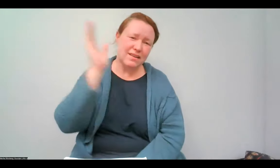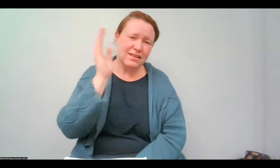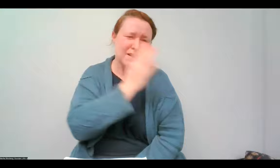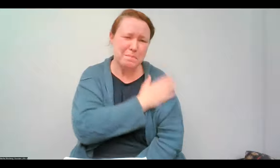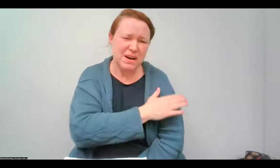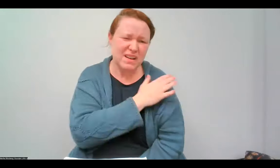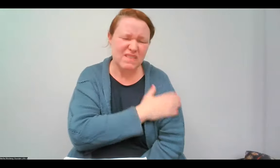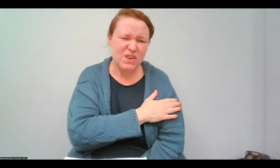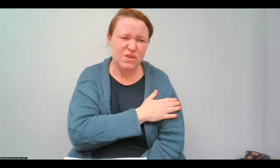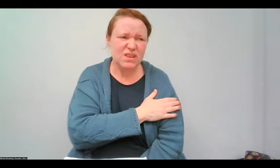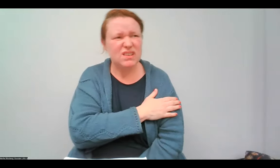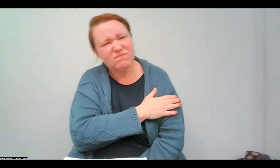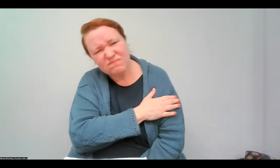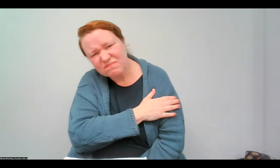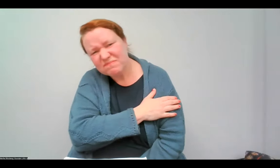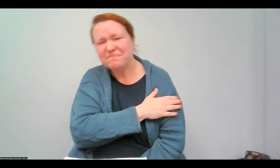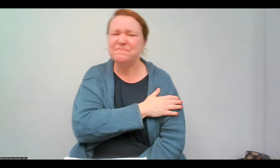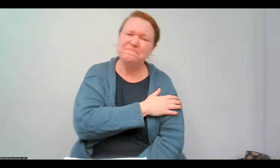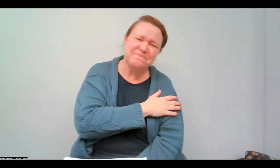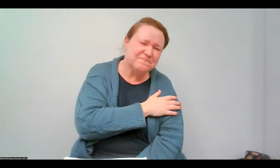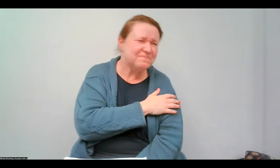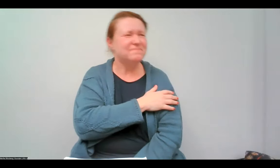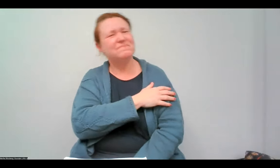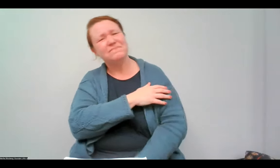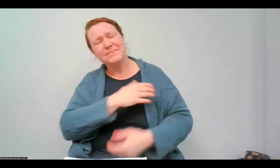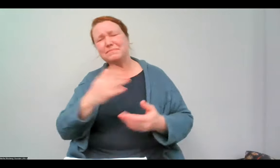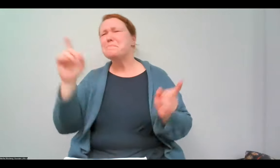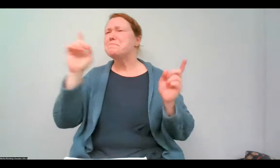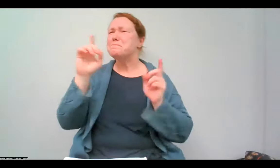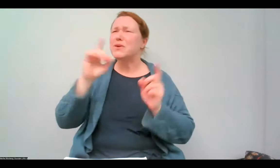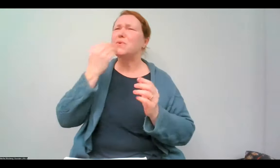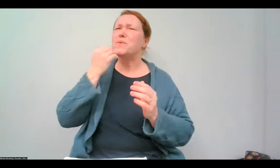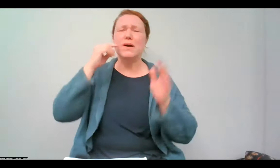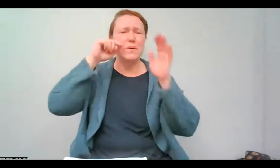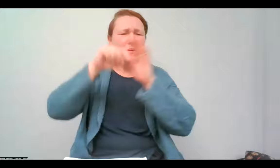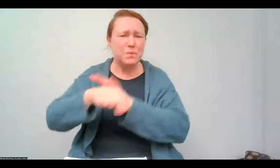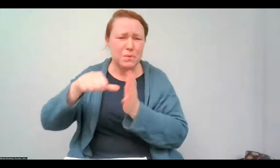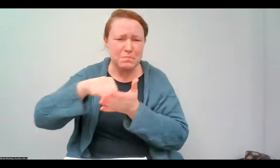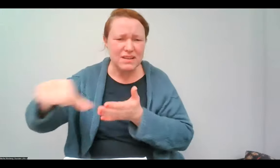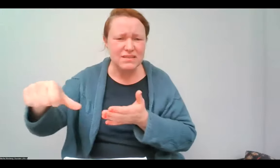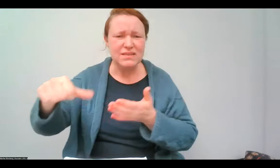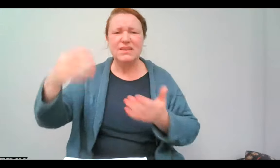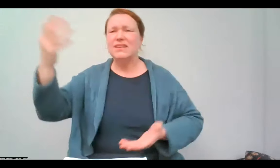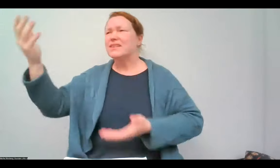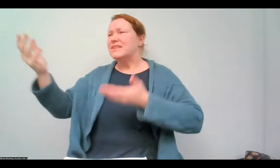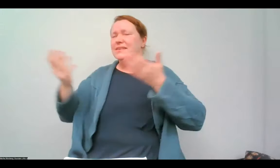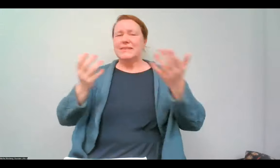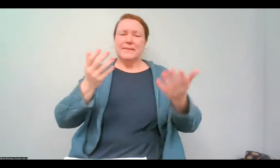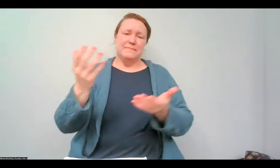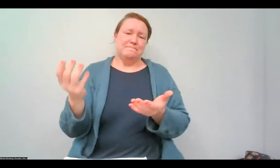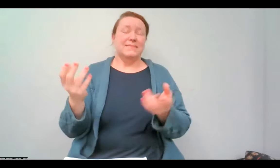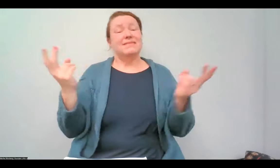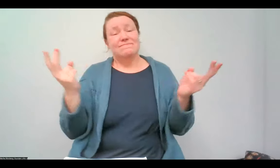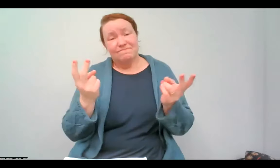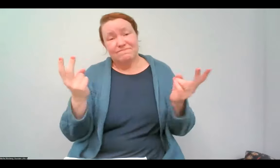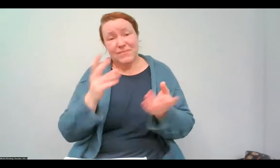Mutta tietenkin tekstipuhelinpalvelu on jo hieman vanhanaikainen ja se aiheutti hieman vastustusta